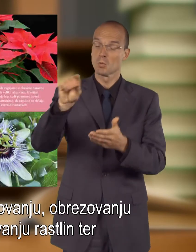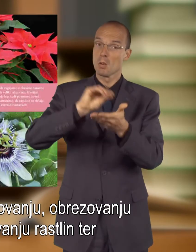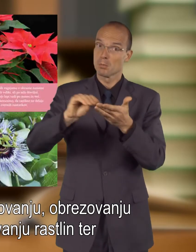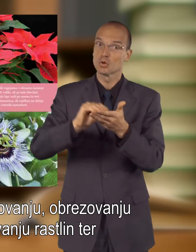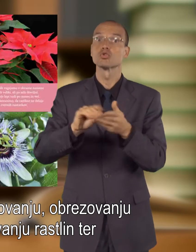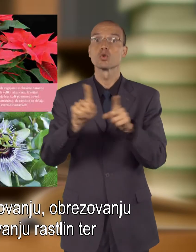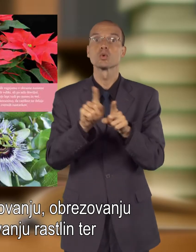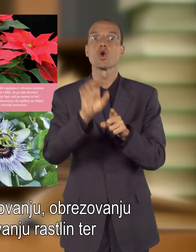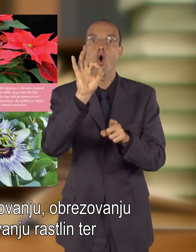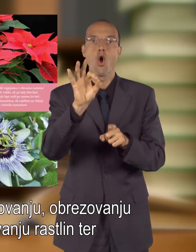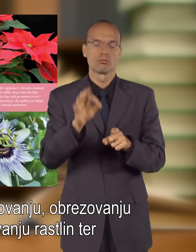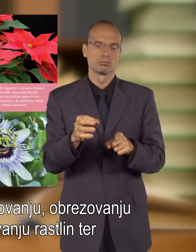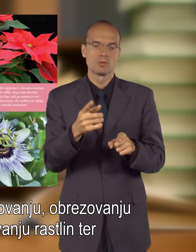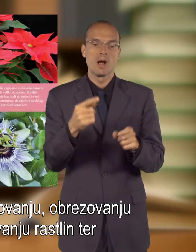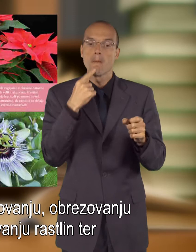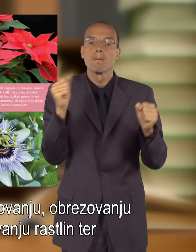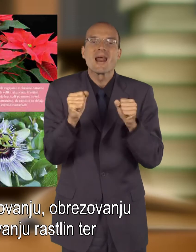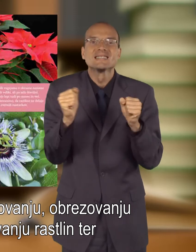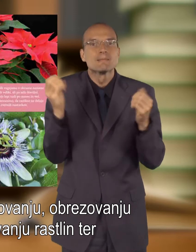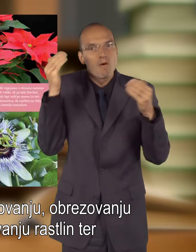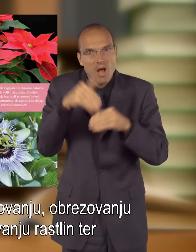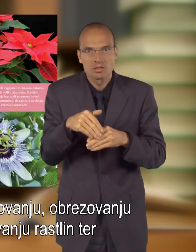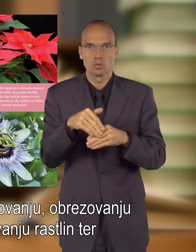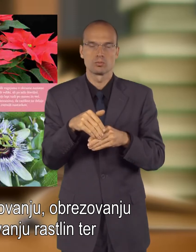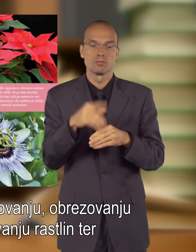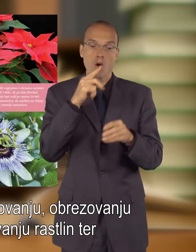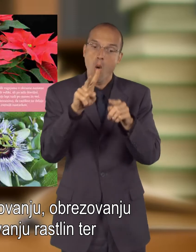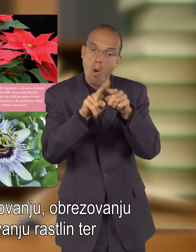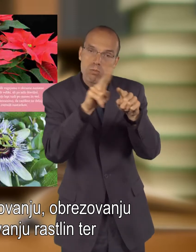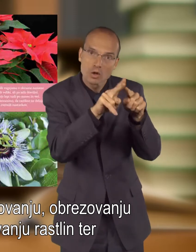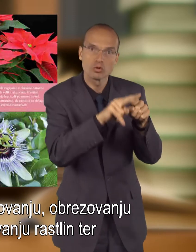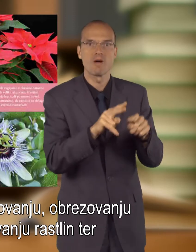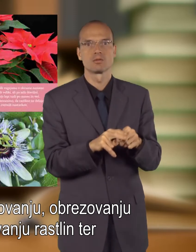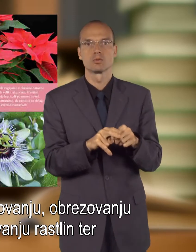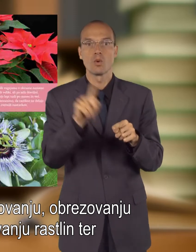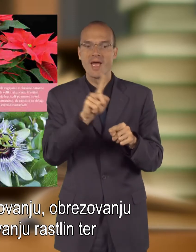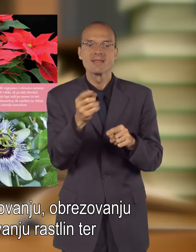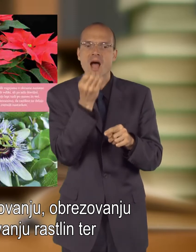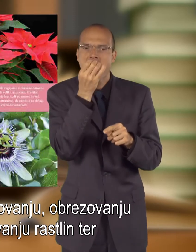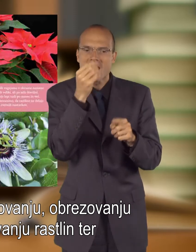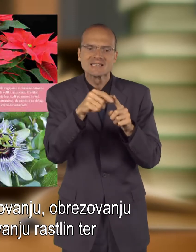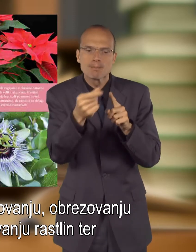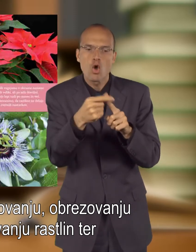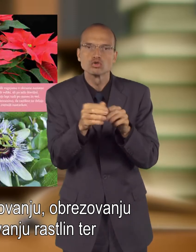Piše tudi o prezimovanju, obrezovanju in razmnoževanju rastlin ter zaščiti pred škodljivci.